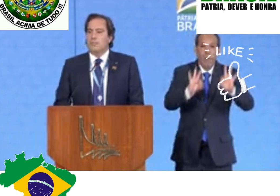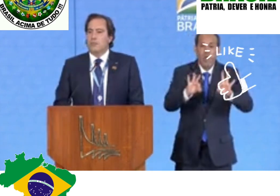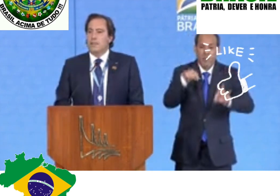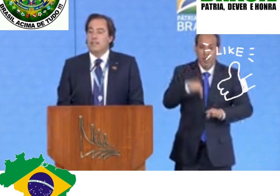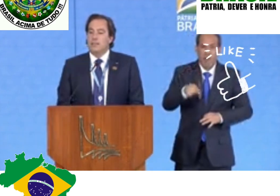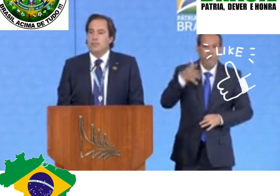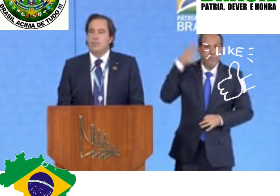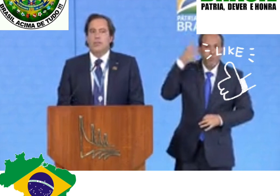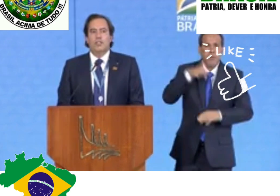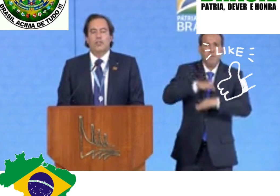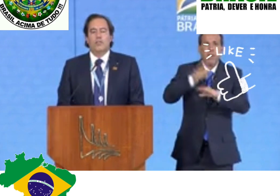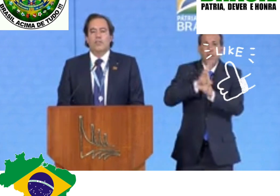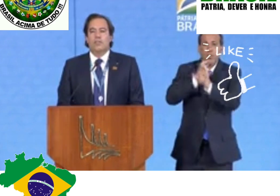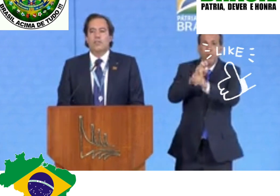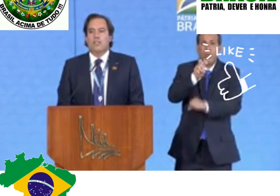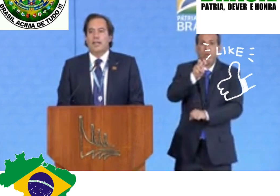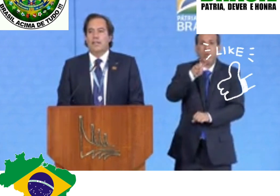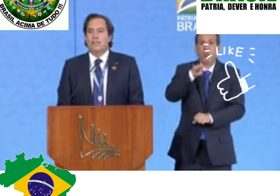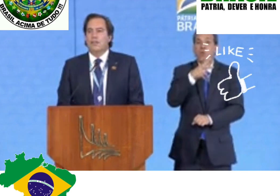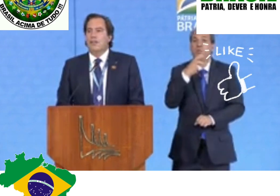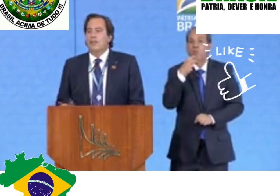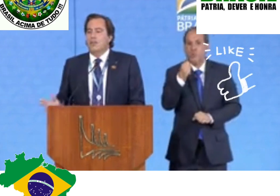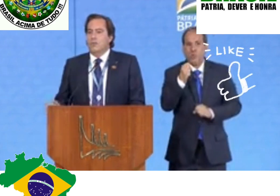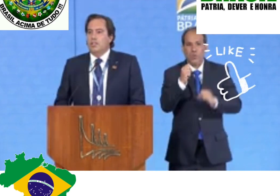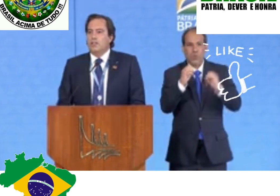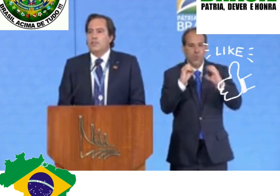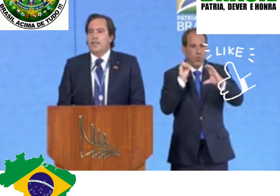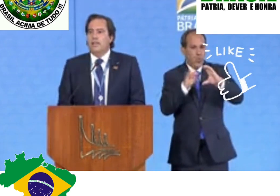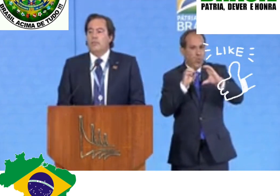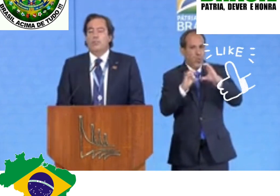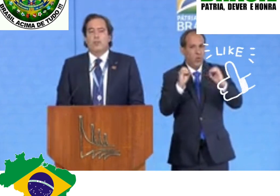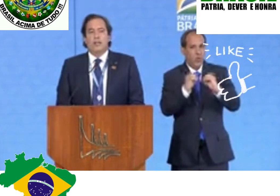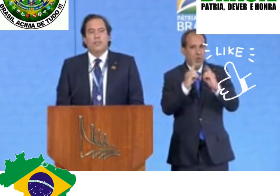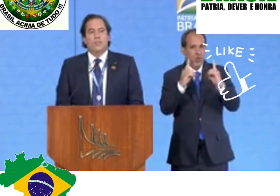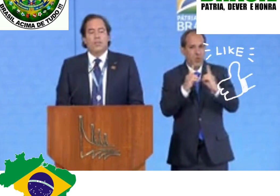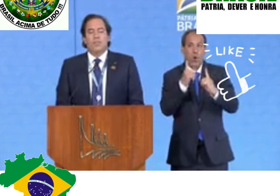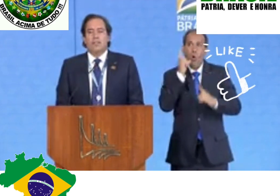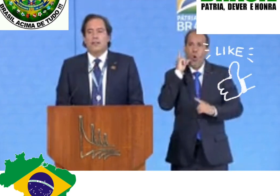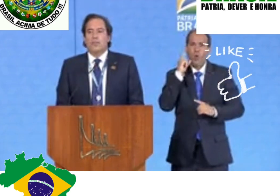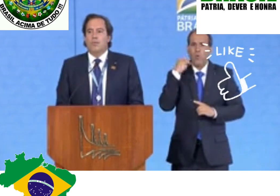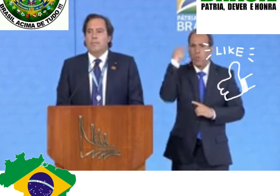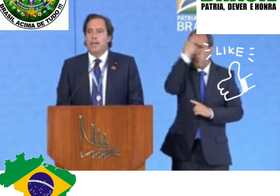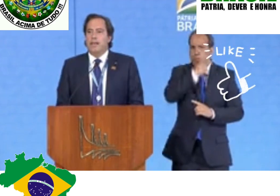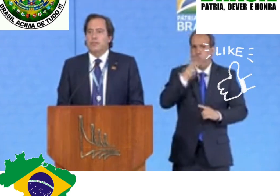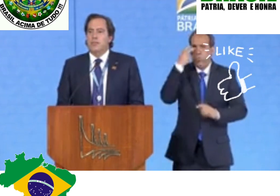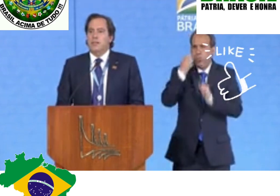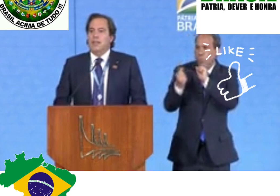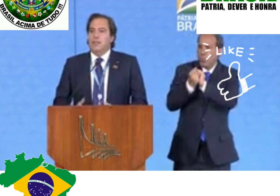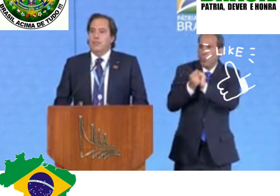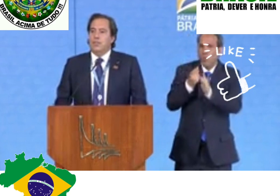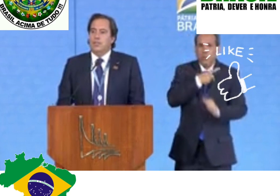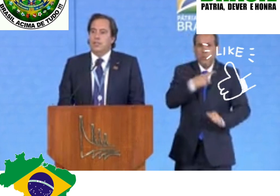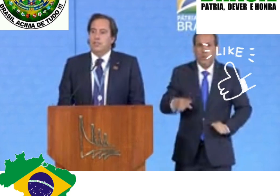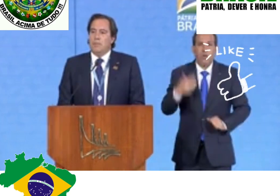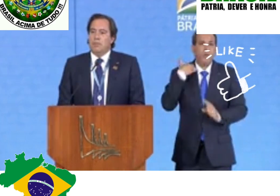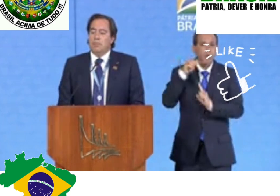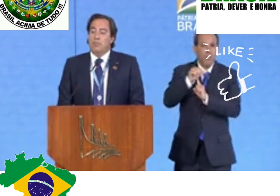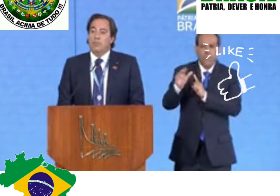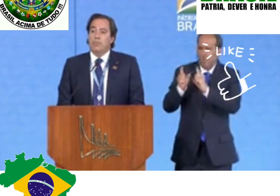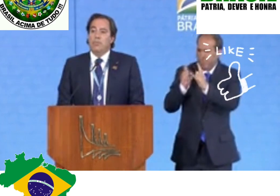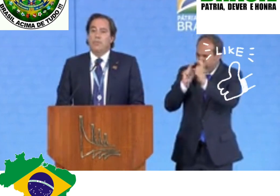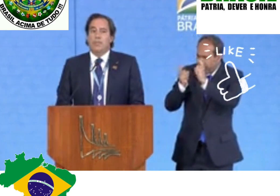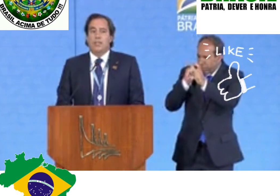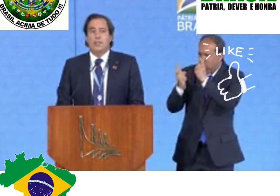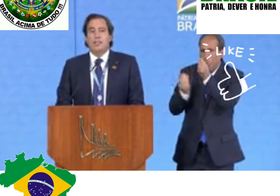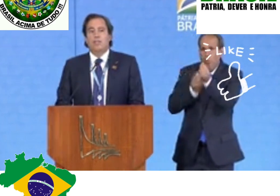já ganhamos mais 5 milhões de contas digitais. Ontem eu fiquei 2 horas no Banco Central com o Roberto e foi efetivamente um